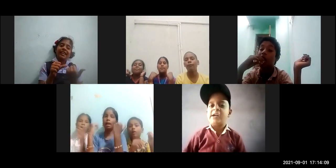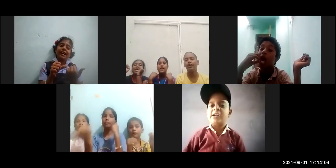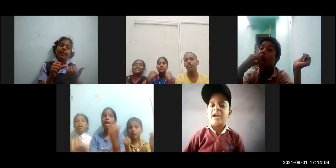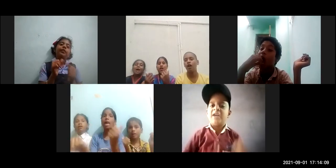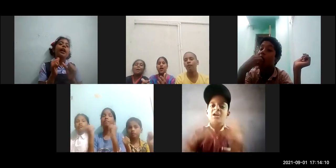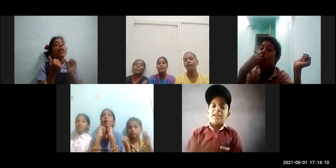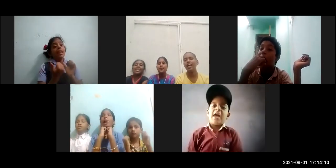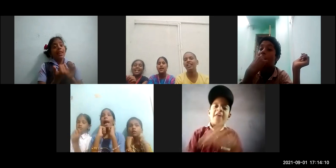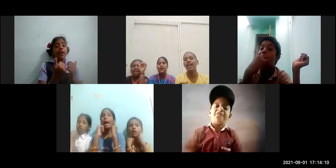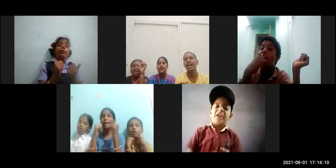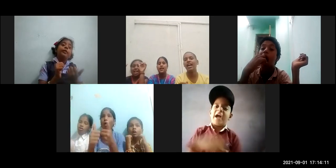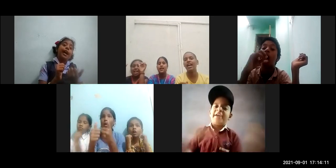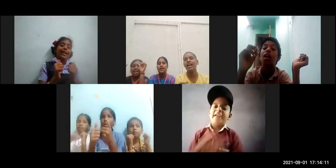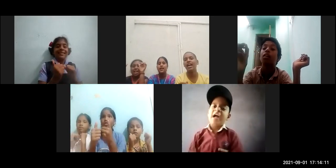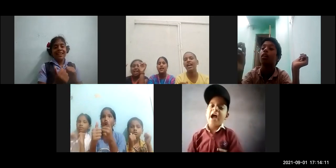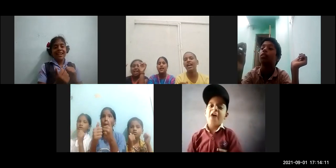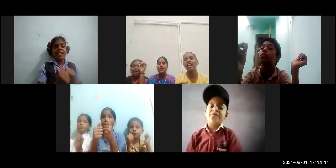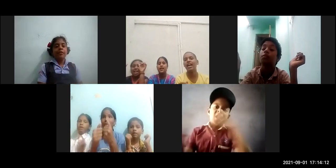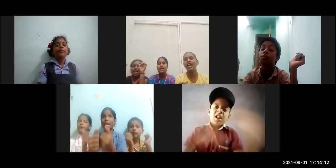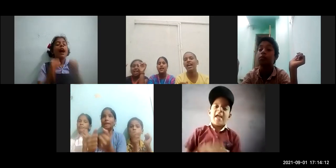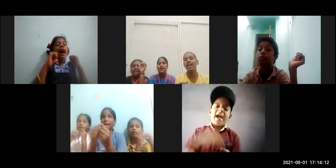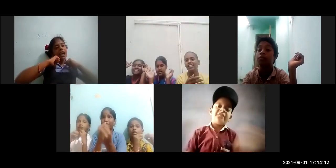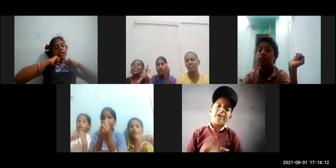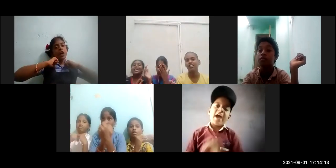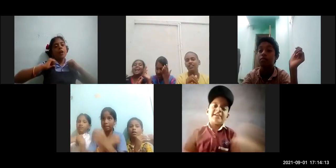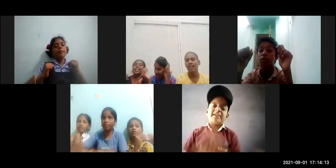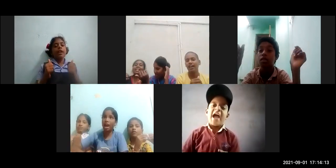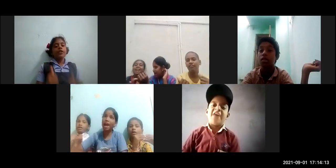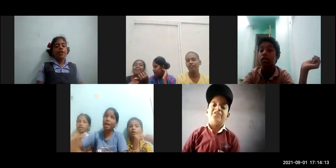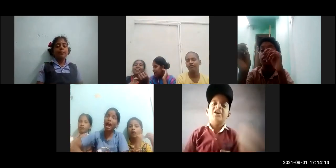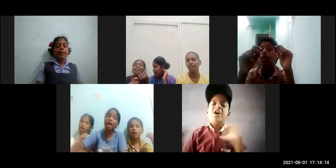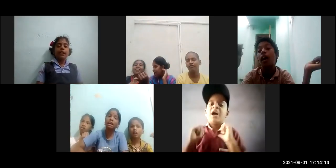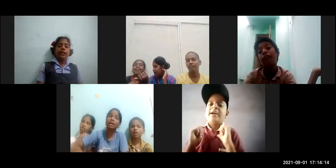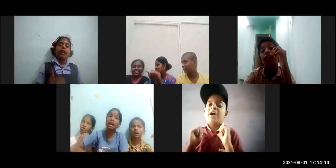I am a champion.